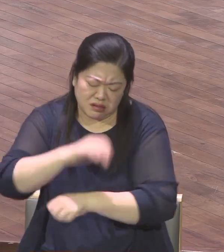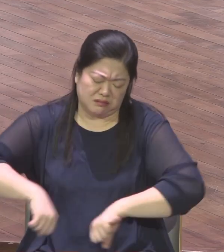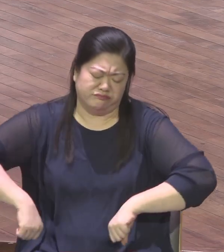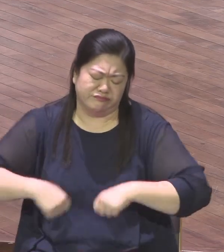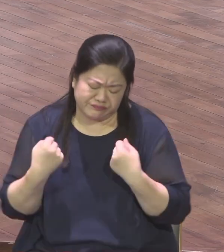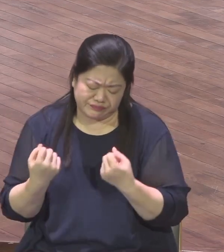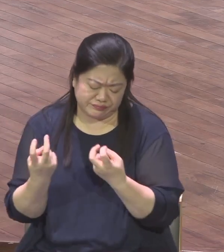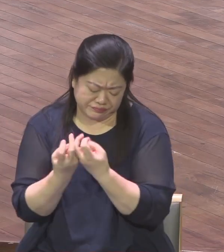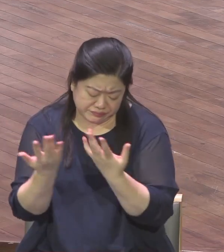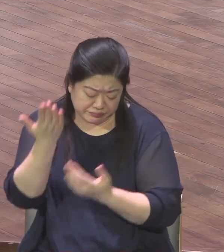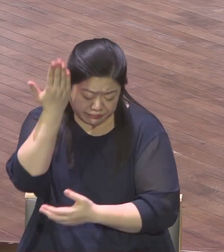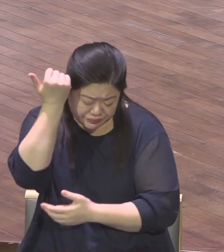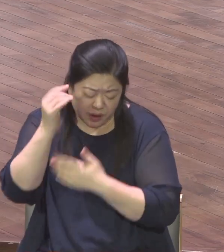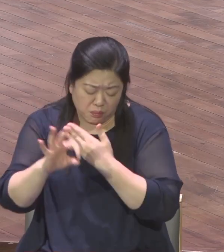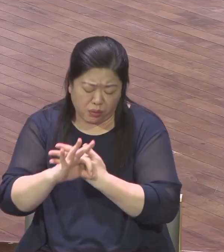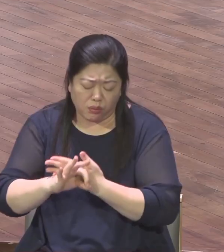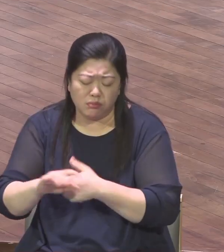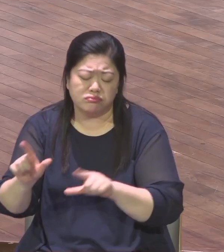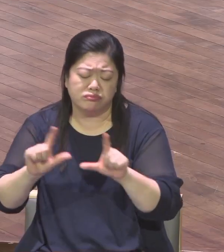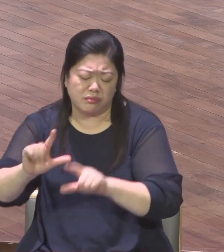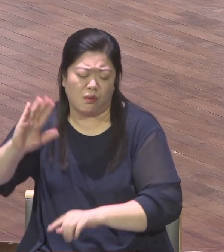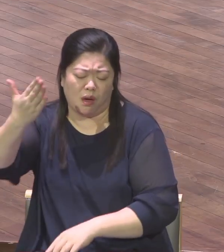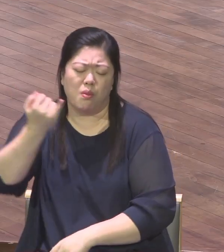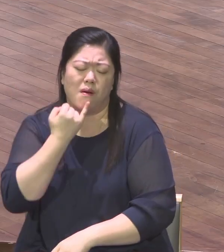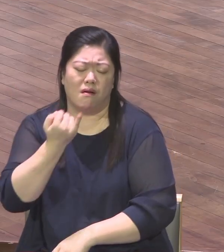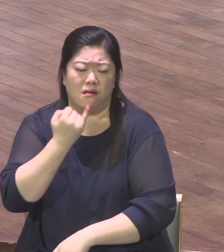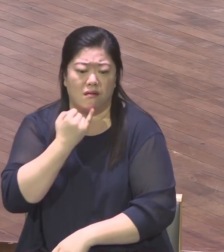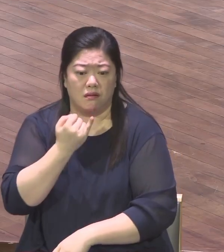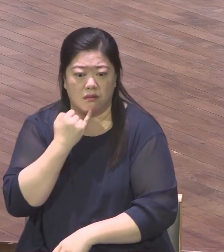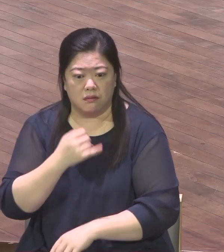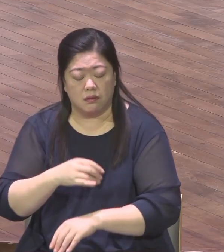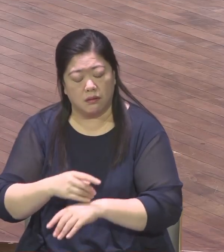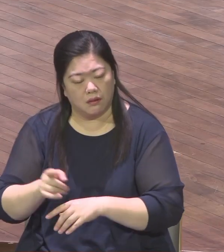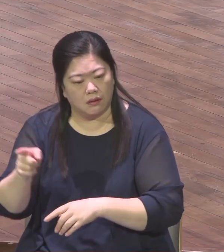바벨론 중심적 삶을 살아라는 것입니다. 유대 지도자가